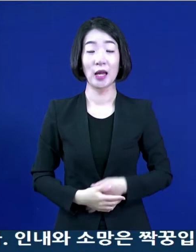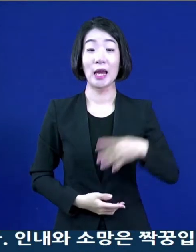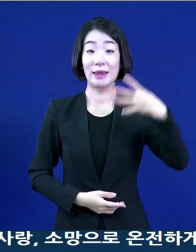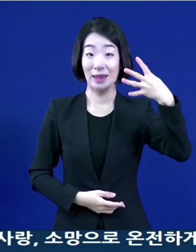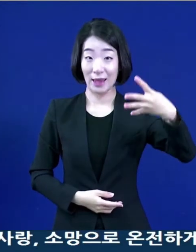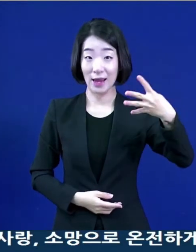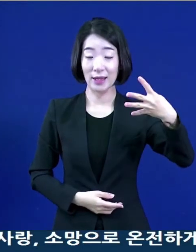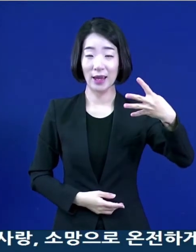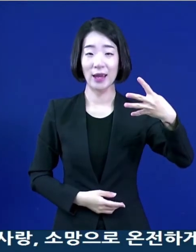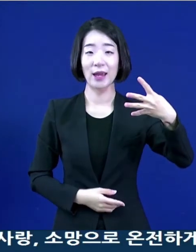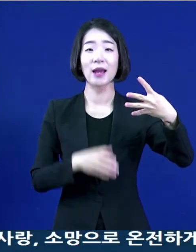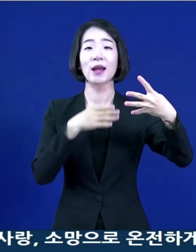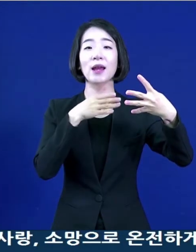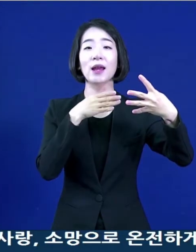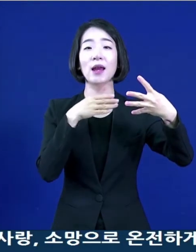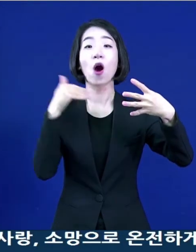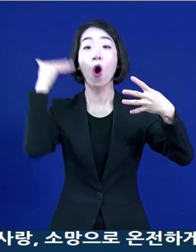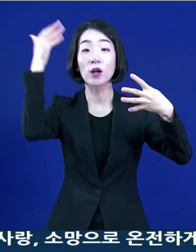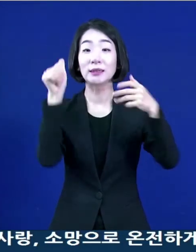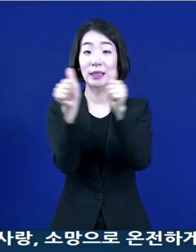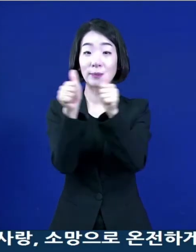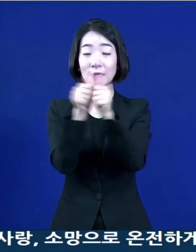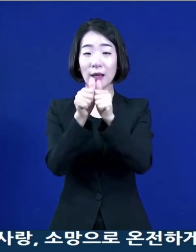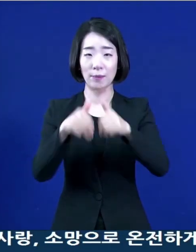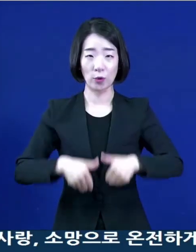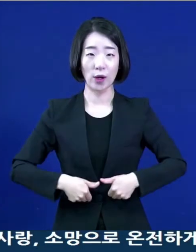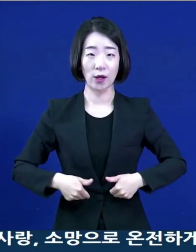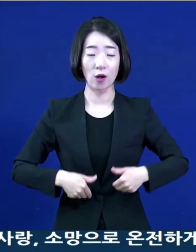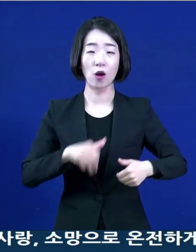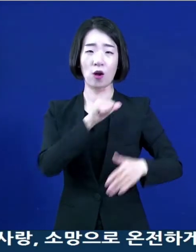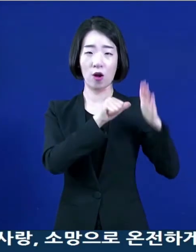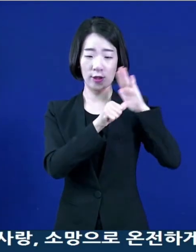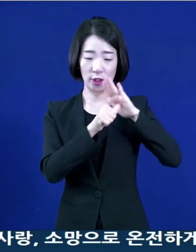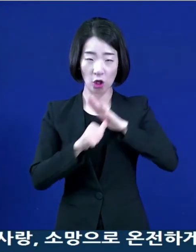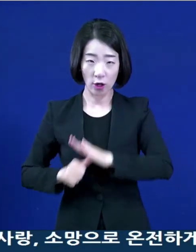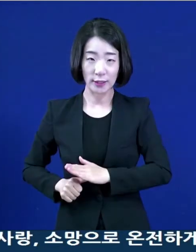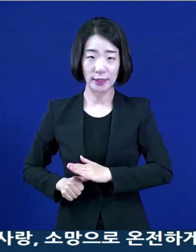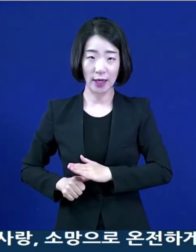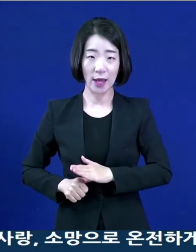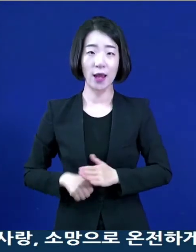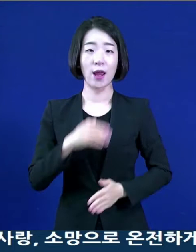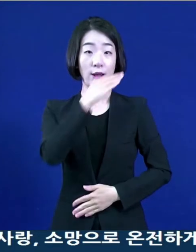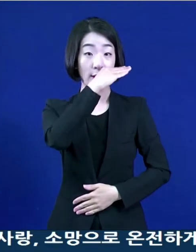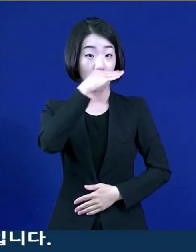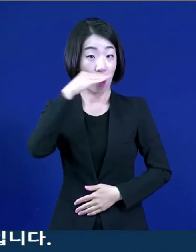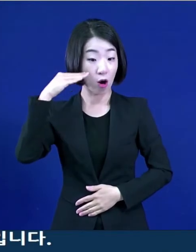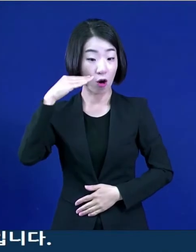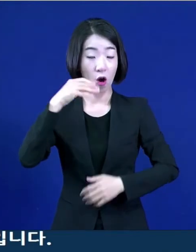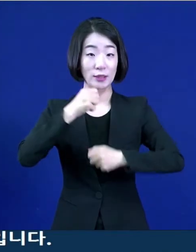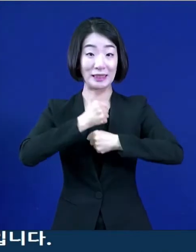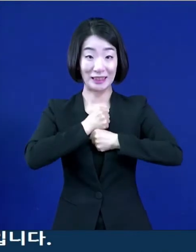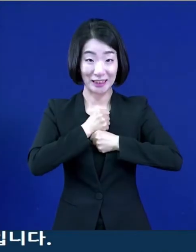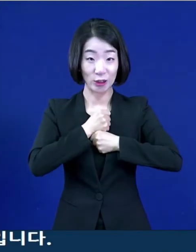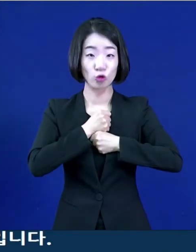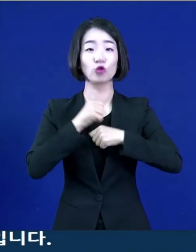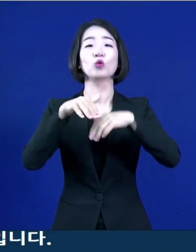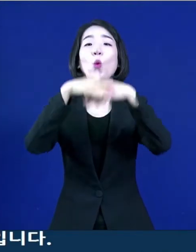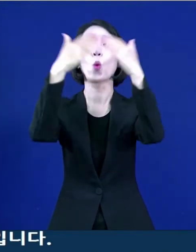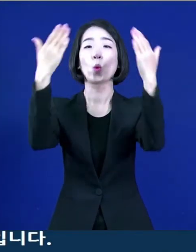한번 성경에 있는 거 해보시겠습니다. 절제, 경건, 신중,